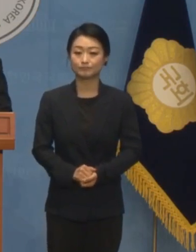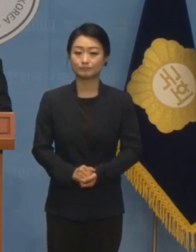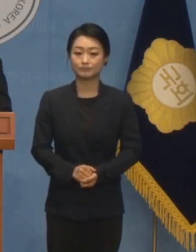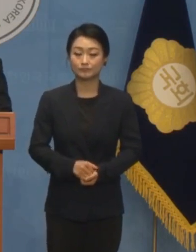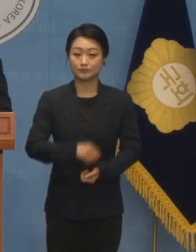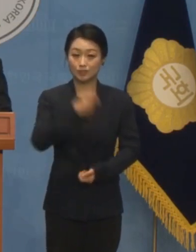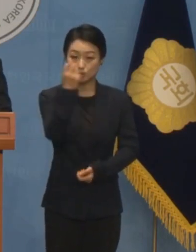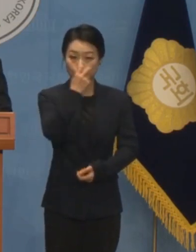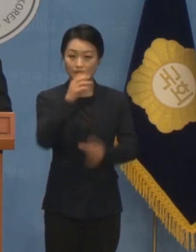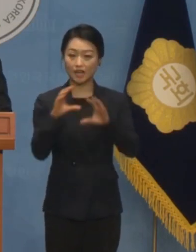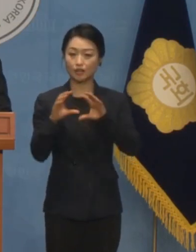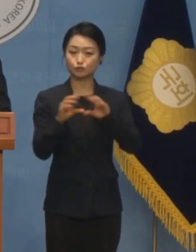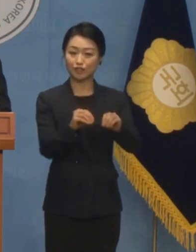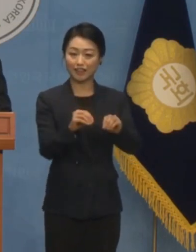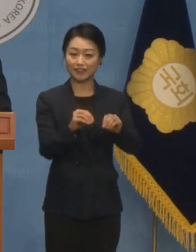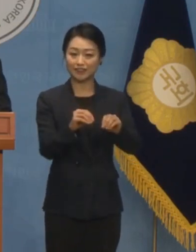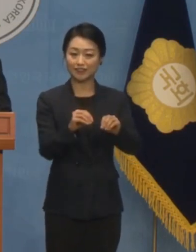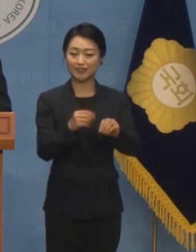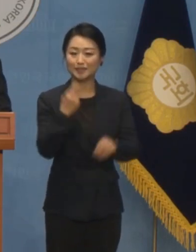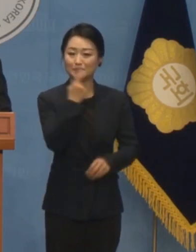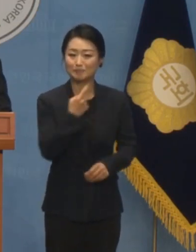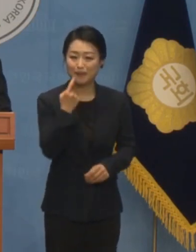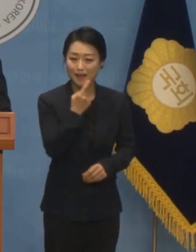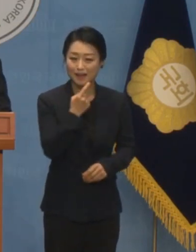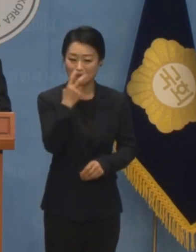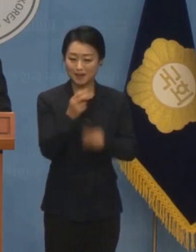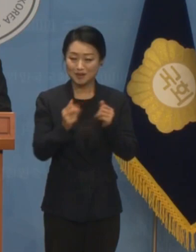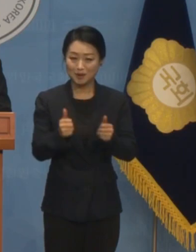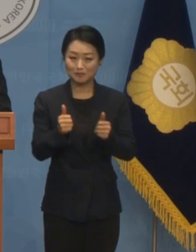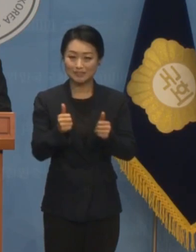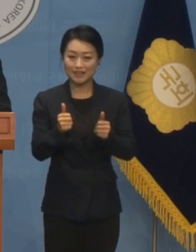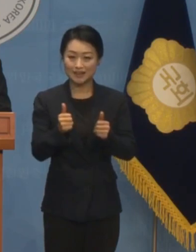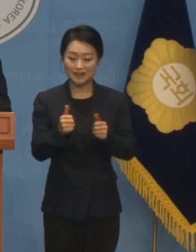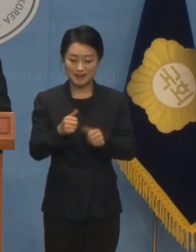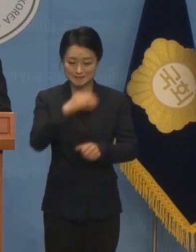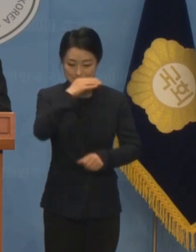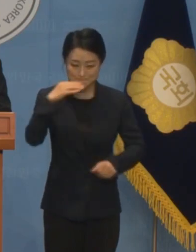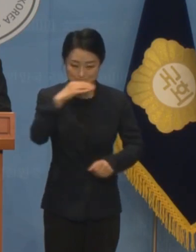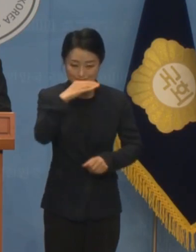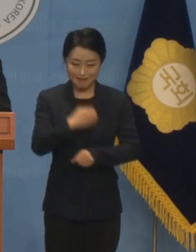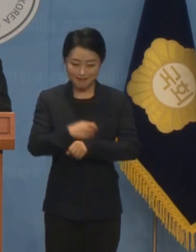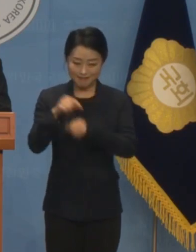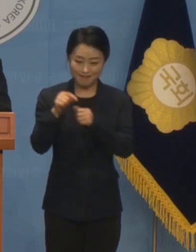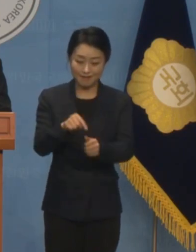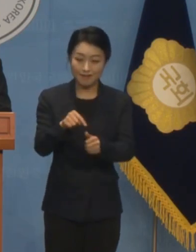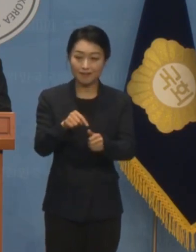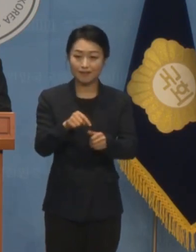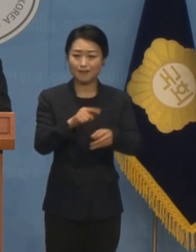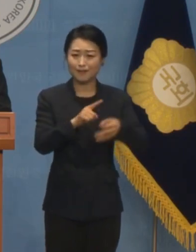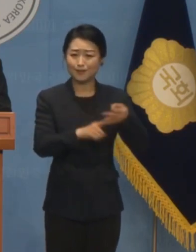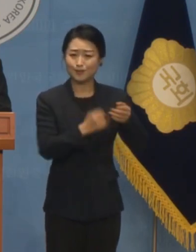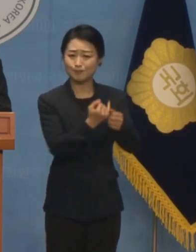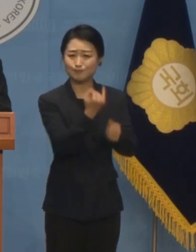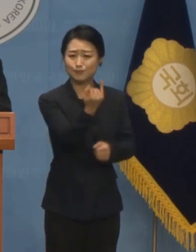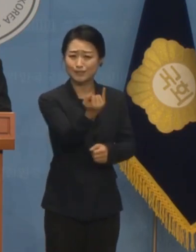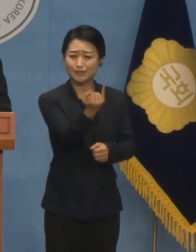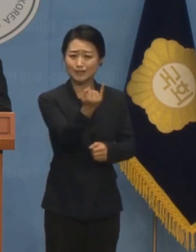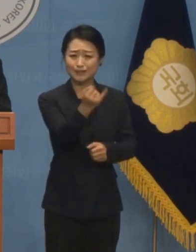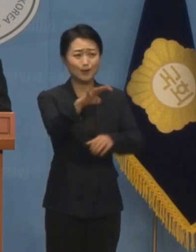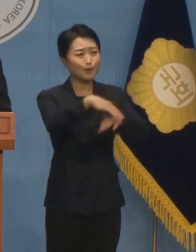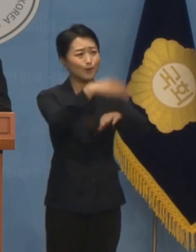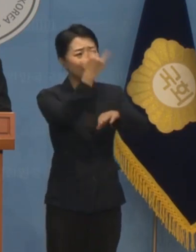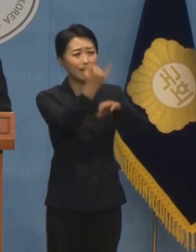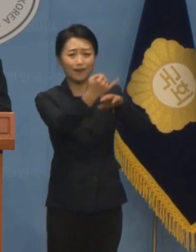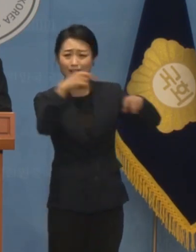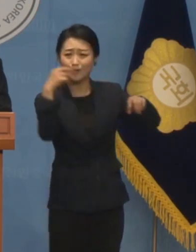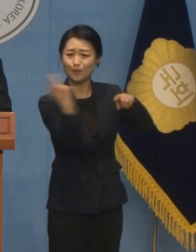조사 중단 운운하며 검사 기강 잡은 피의자 김건희 여사, 황제 조사가 아니면 무엇입니까?